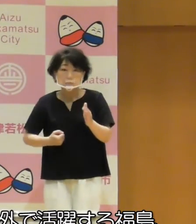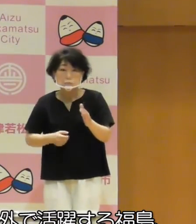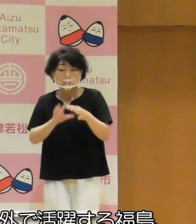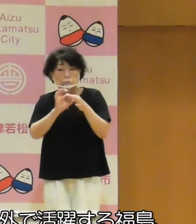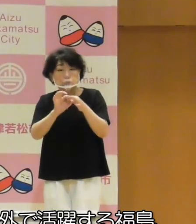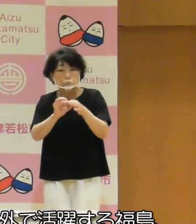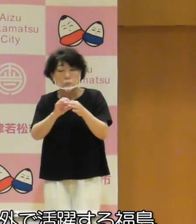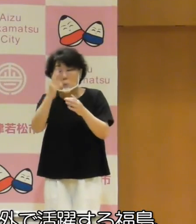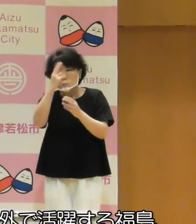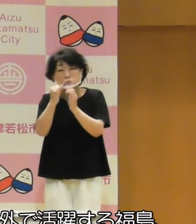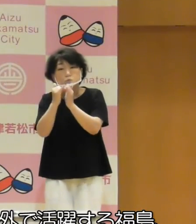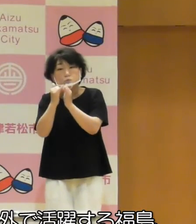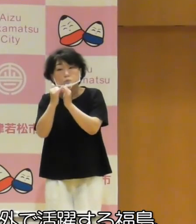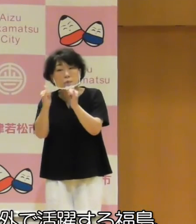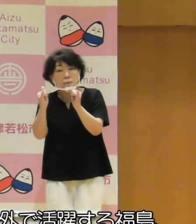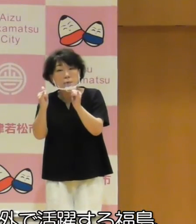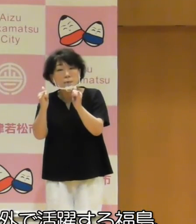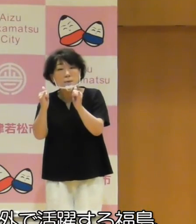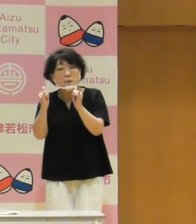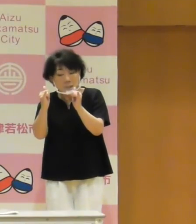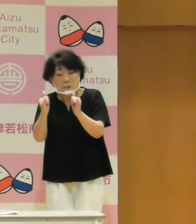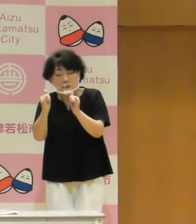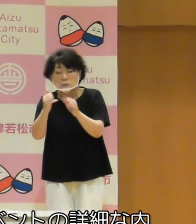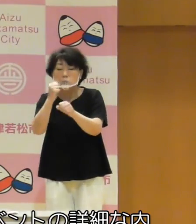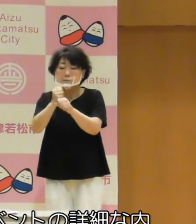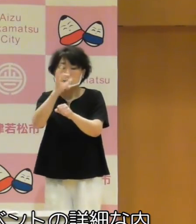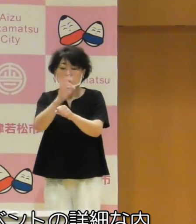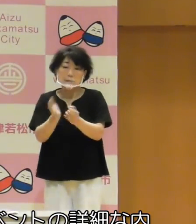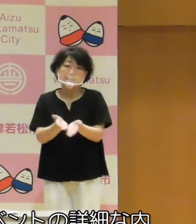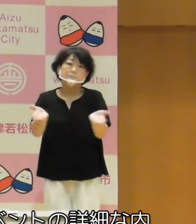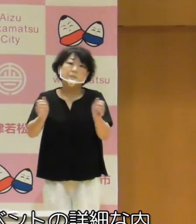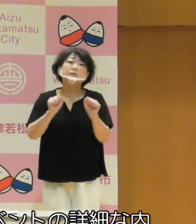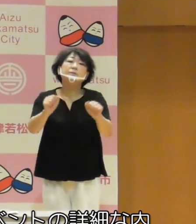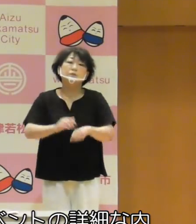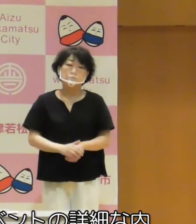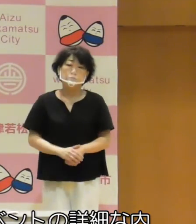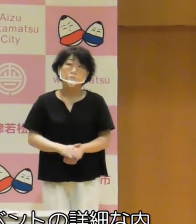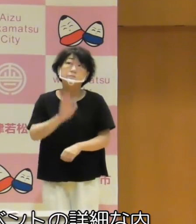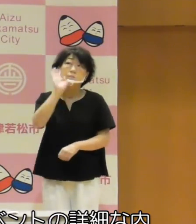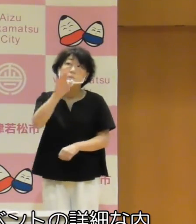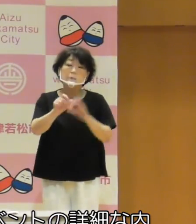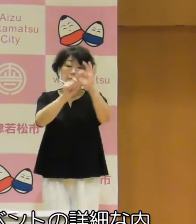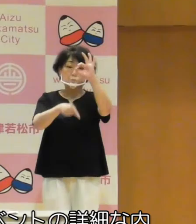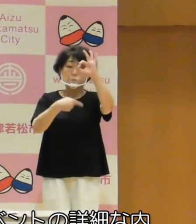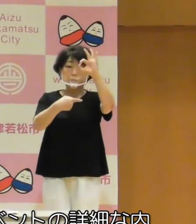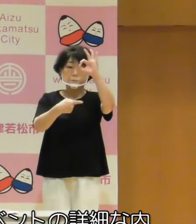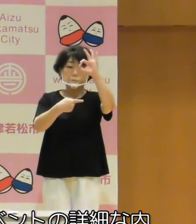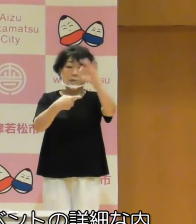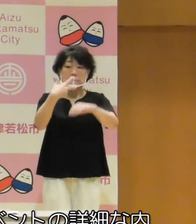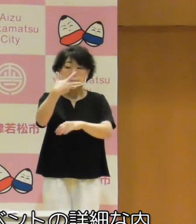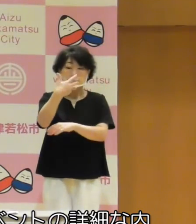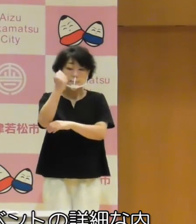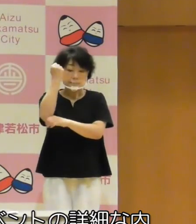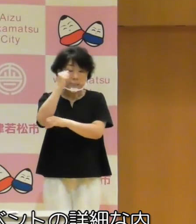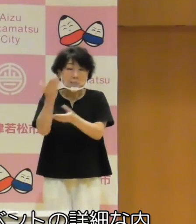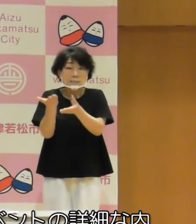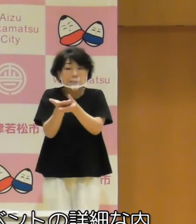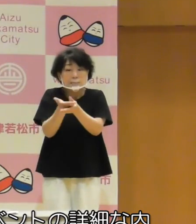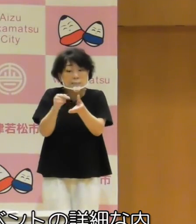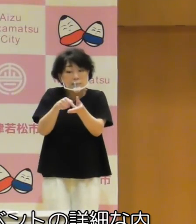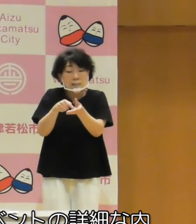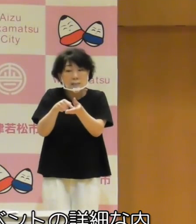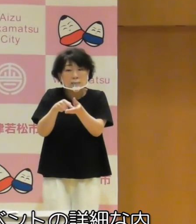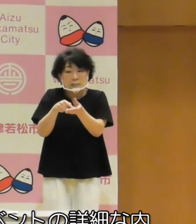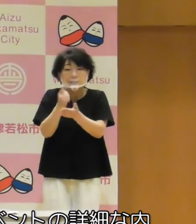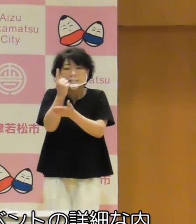による作品展なども開催いたします。10月1日号の指定ダイブには、イベントの詳細な内容とマップ